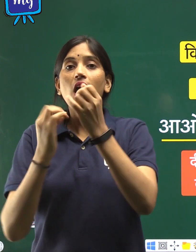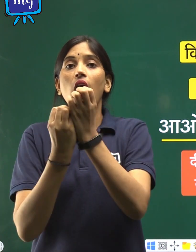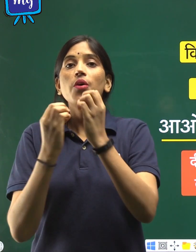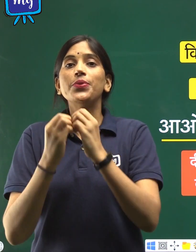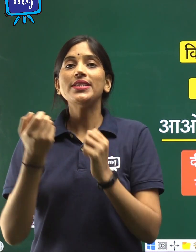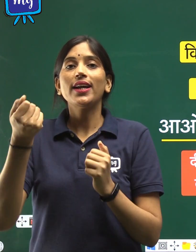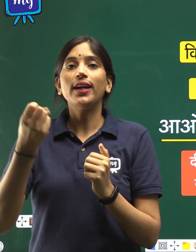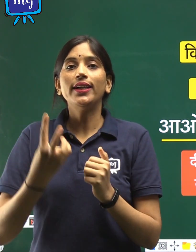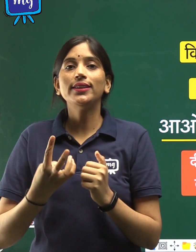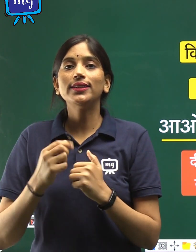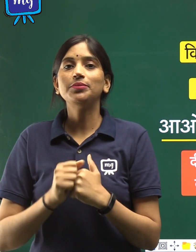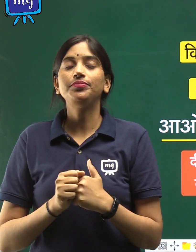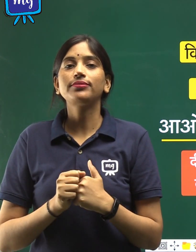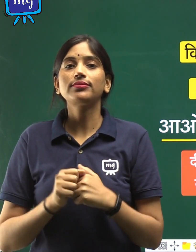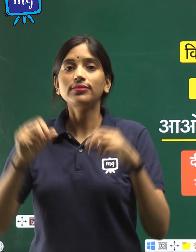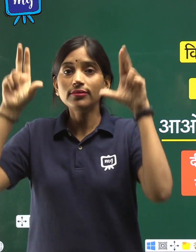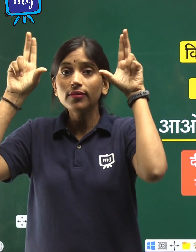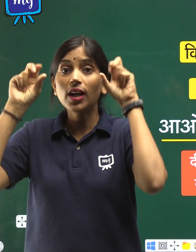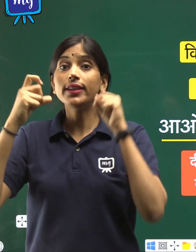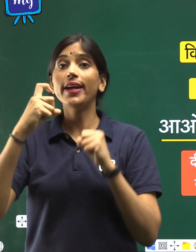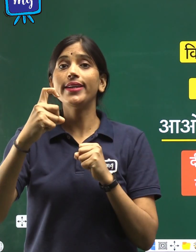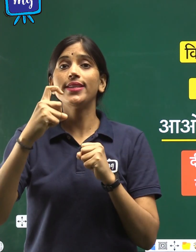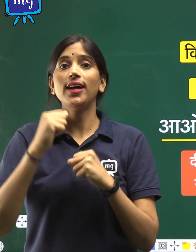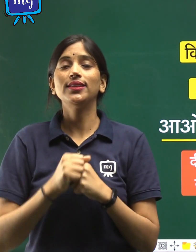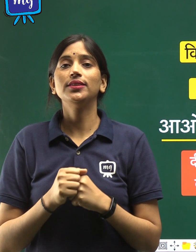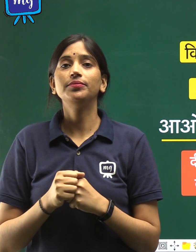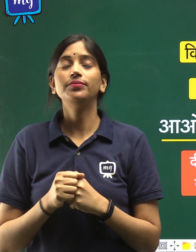विषय गणित, अध्याय 7।